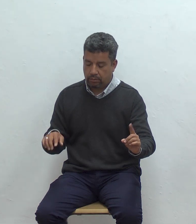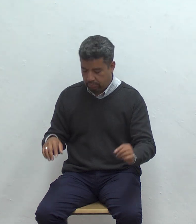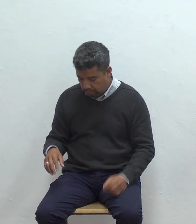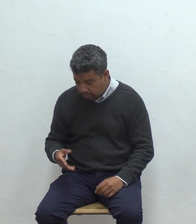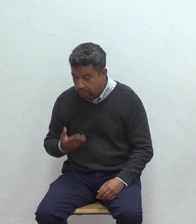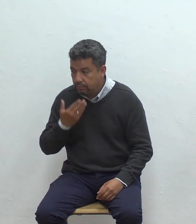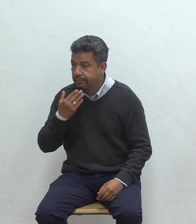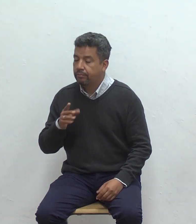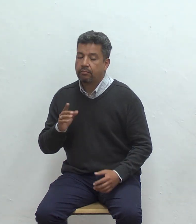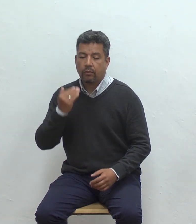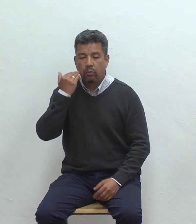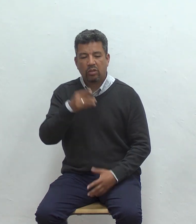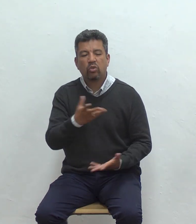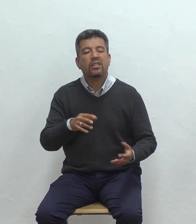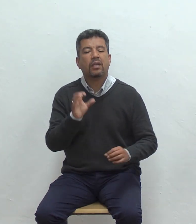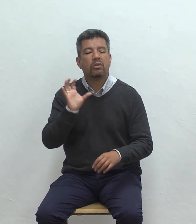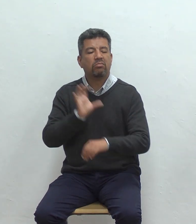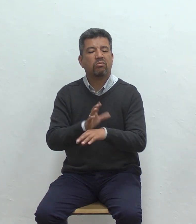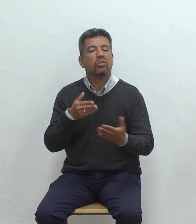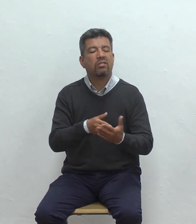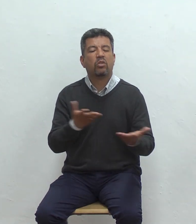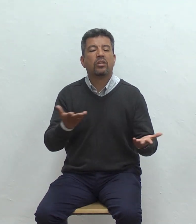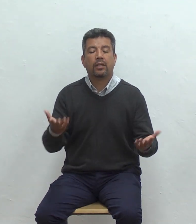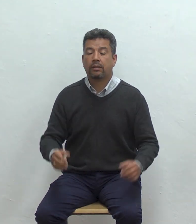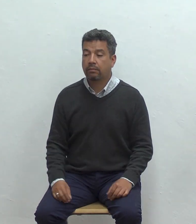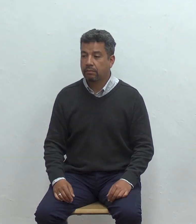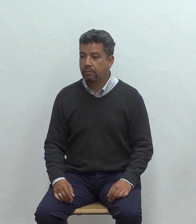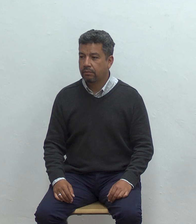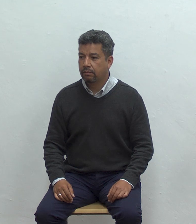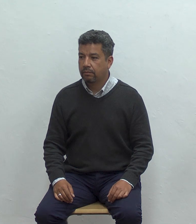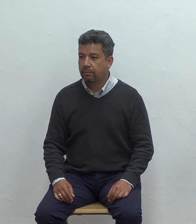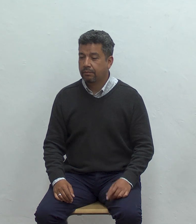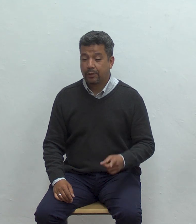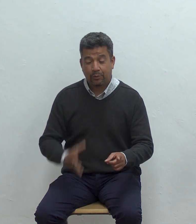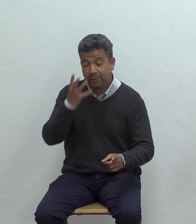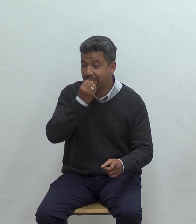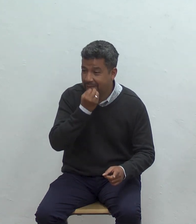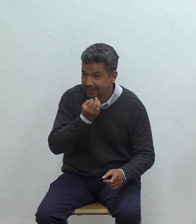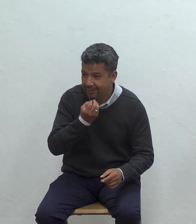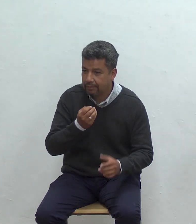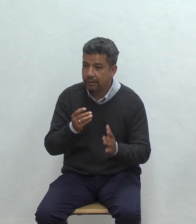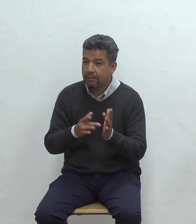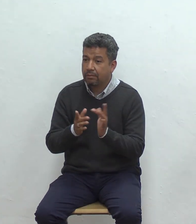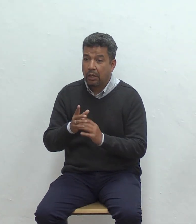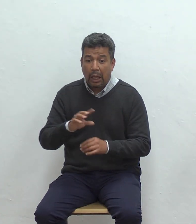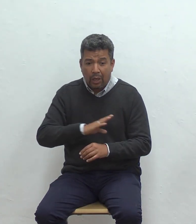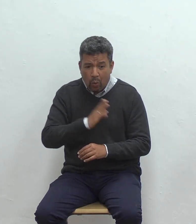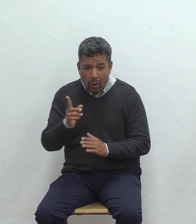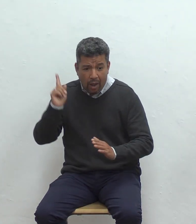dijo, mujer, ¿dónde están los que te acusaban? Esto es demasiado hermoso. ¿Ninguno te